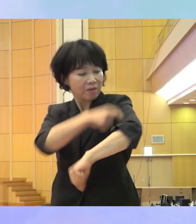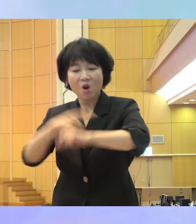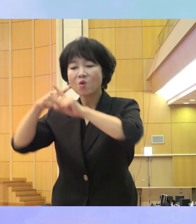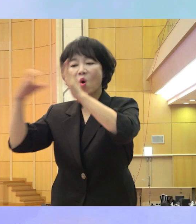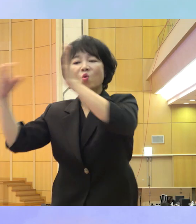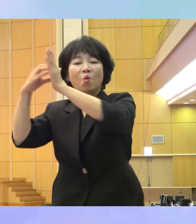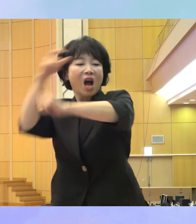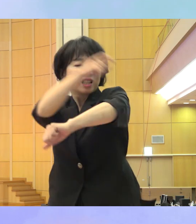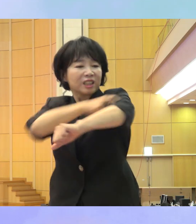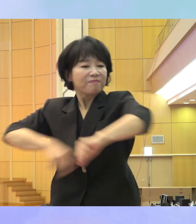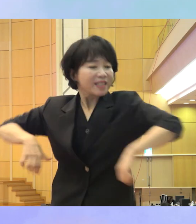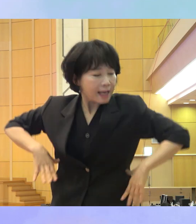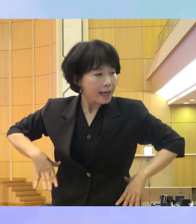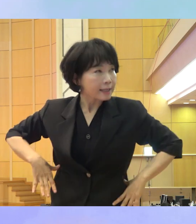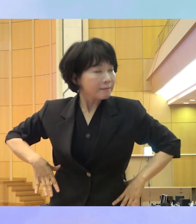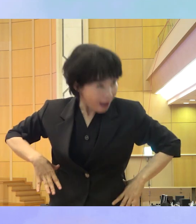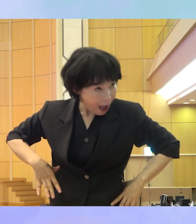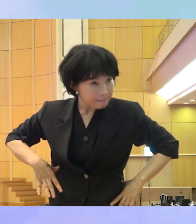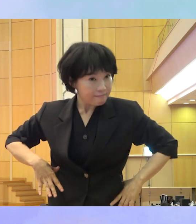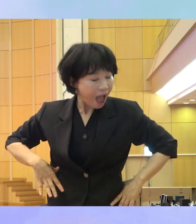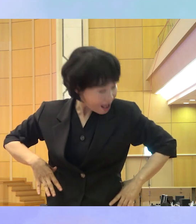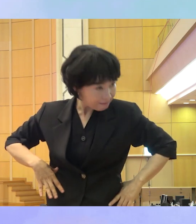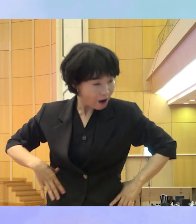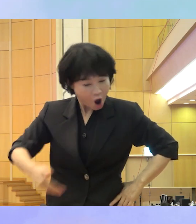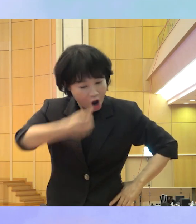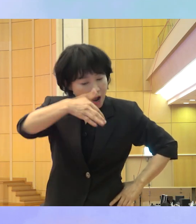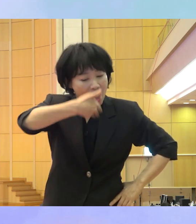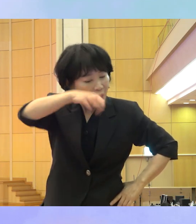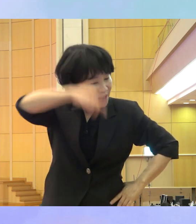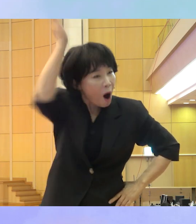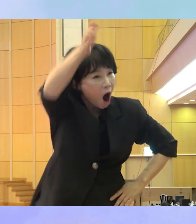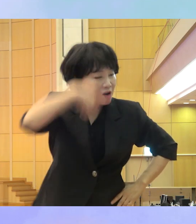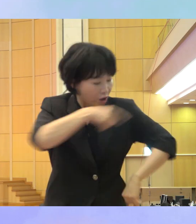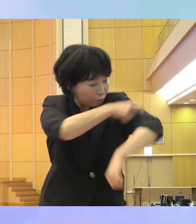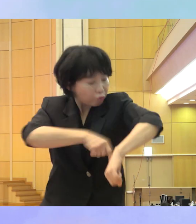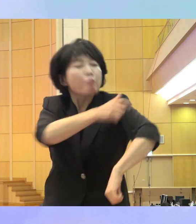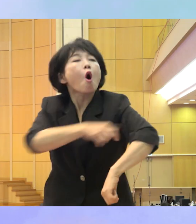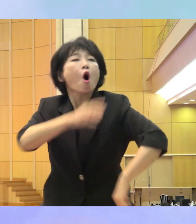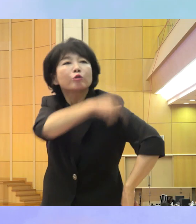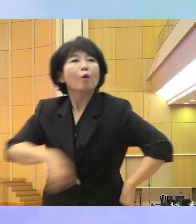어느 교회 집사야 임마, 이 짓 하고 있으니